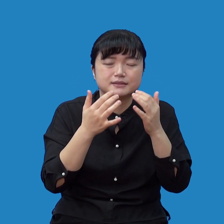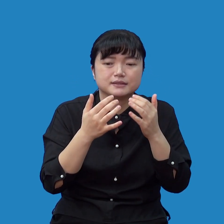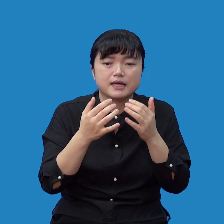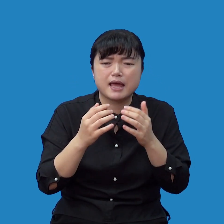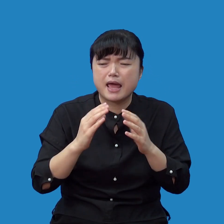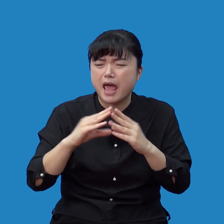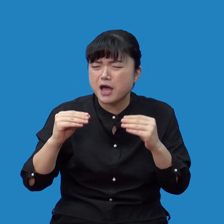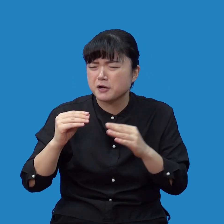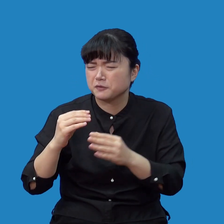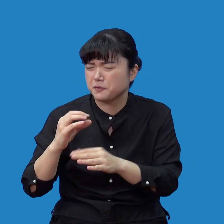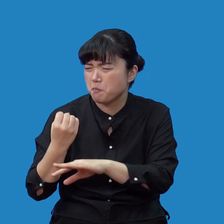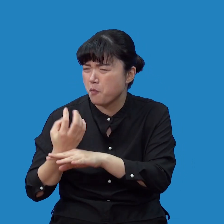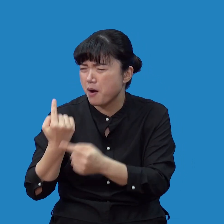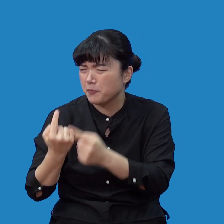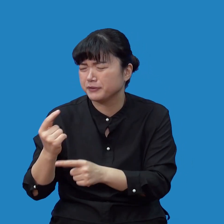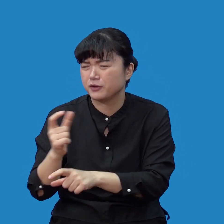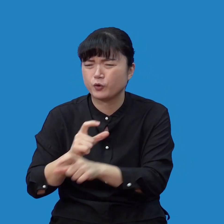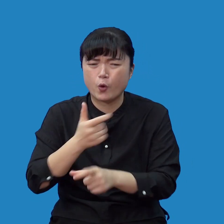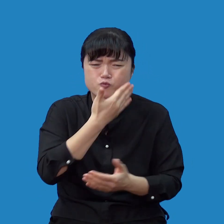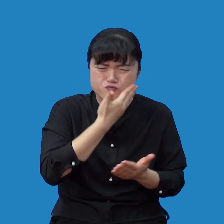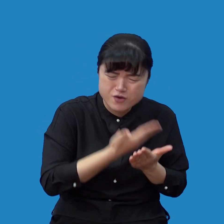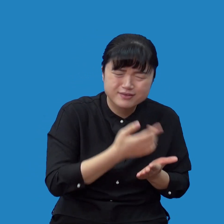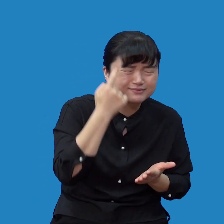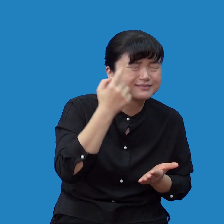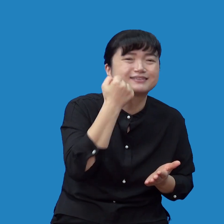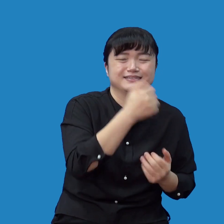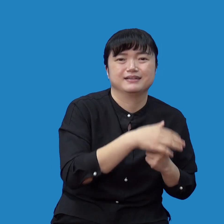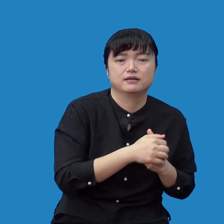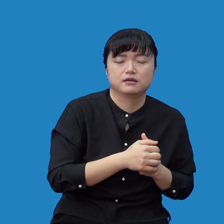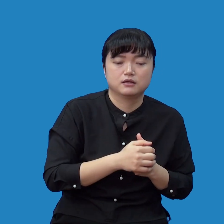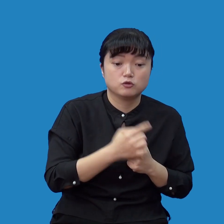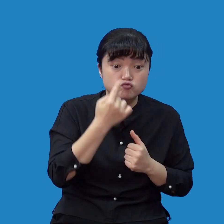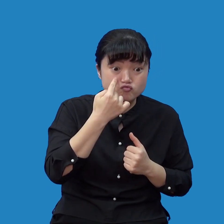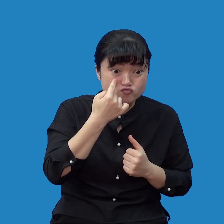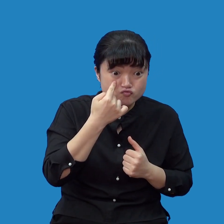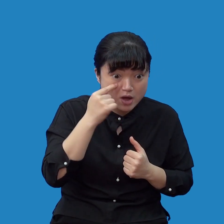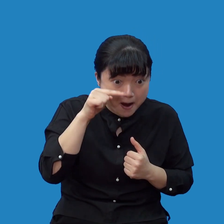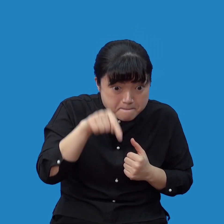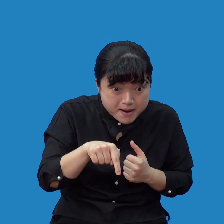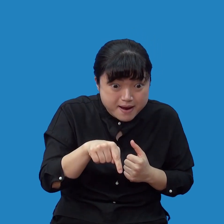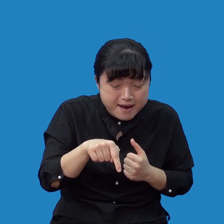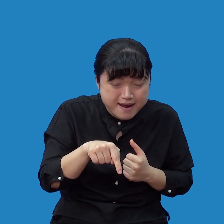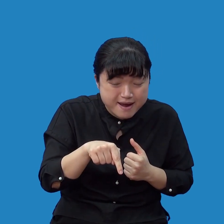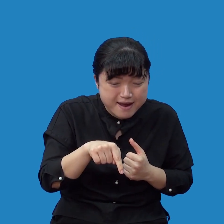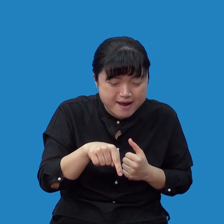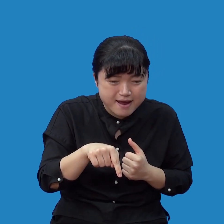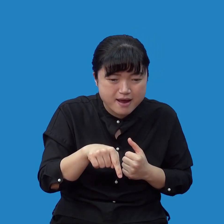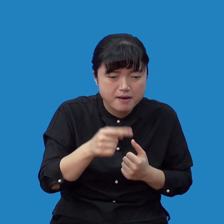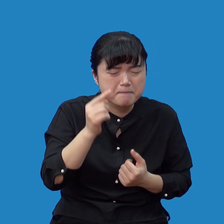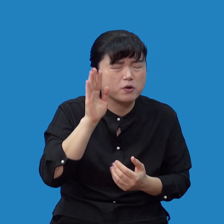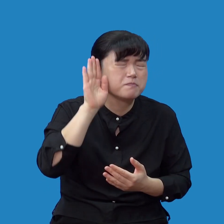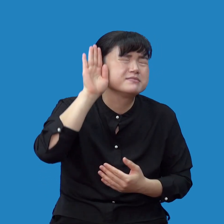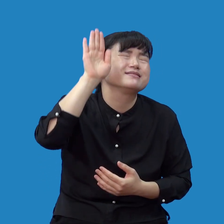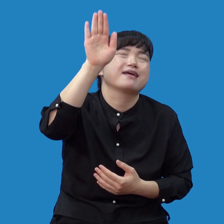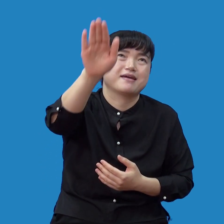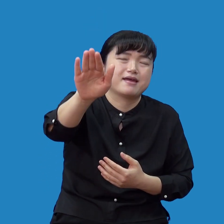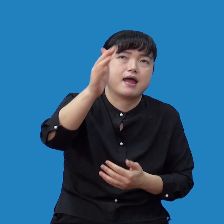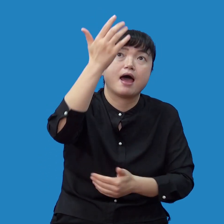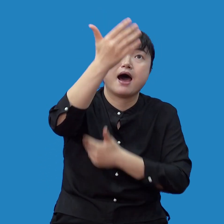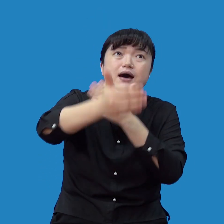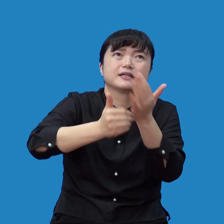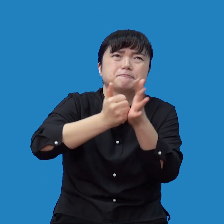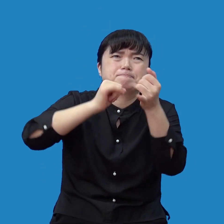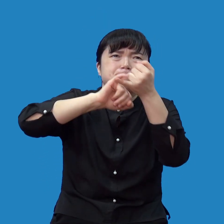하는데요, 지금 모세가 당장 눈앞에 보이는 것이 아니라 훨씬 더 먼 미래, 하나님이 약속하신